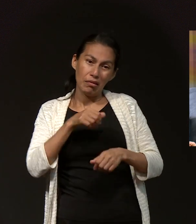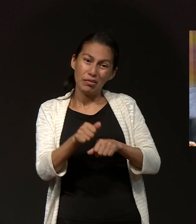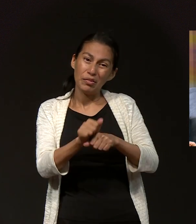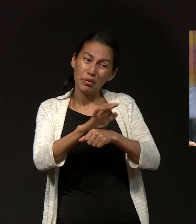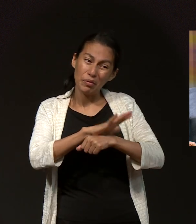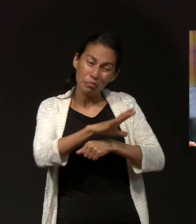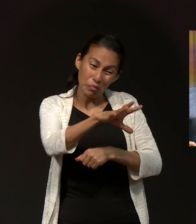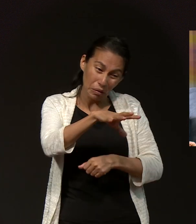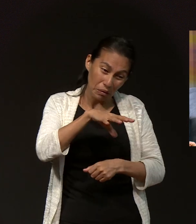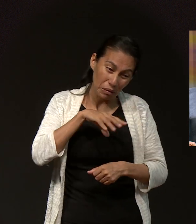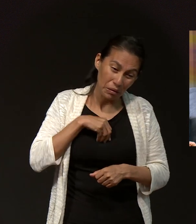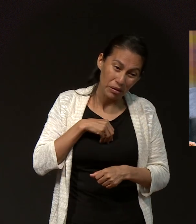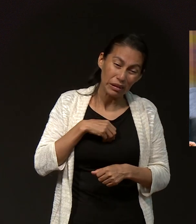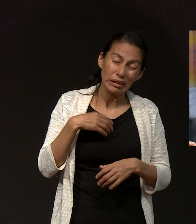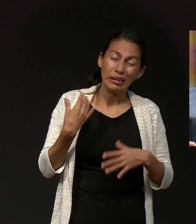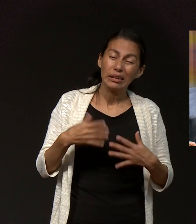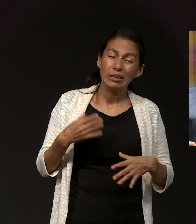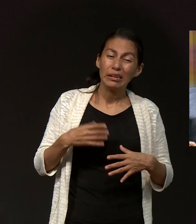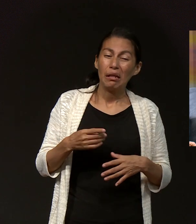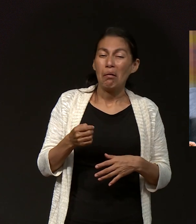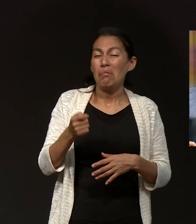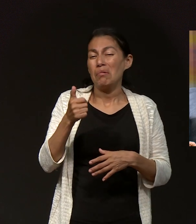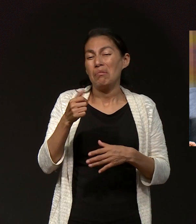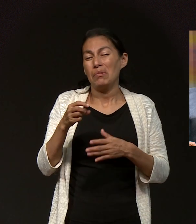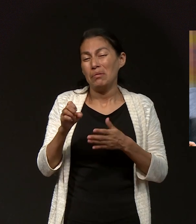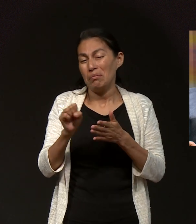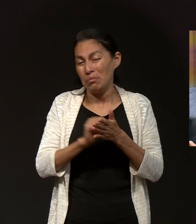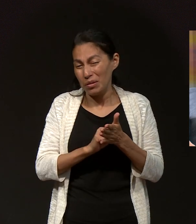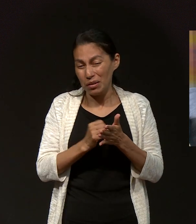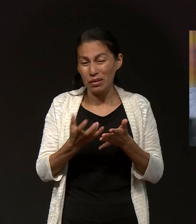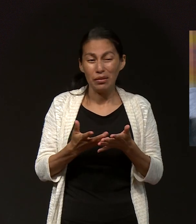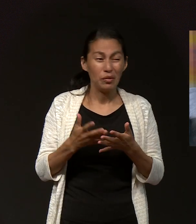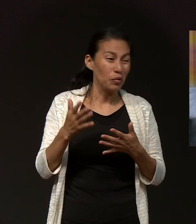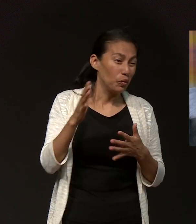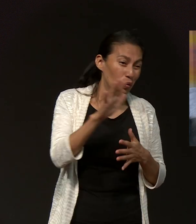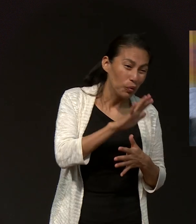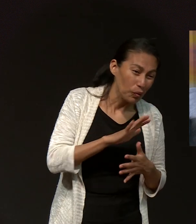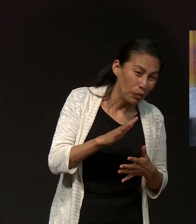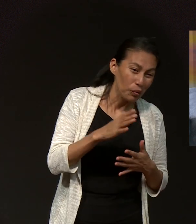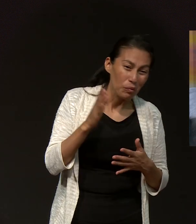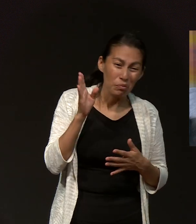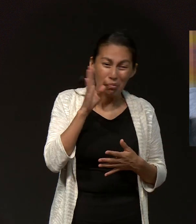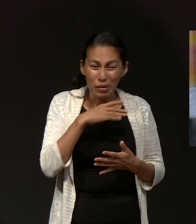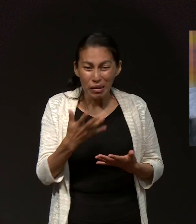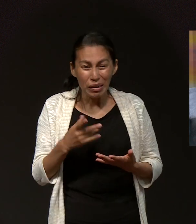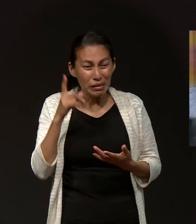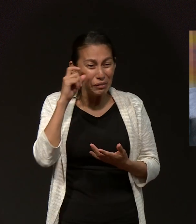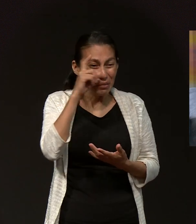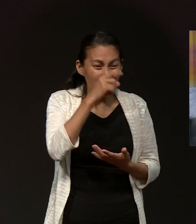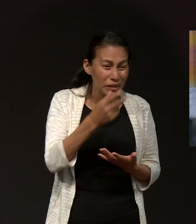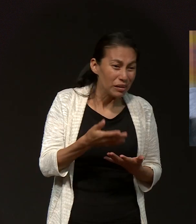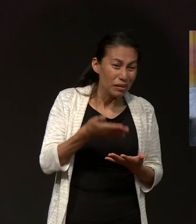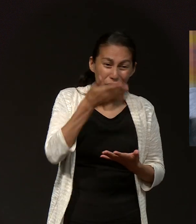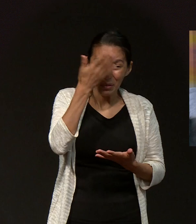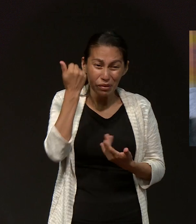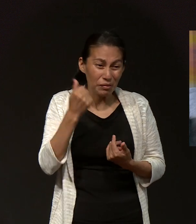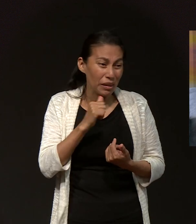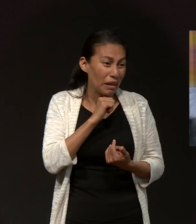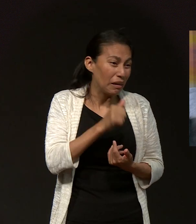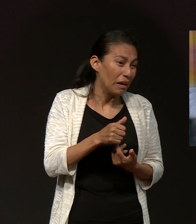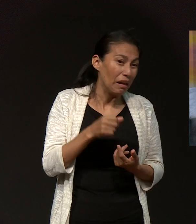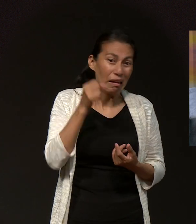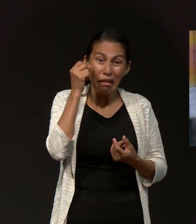contagió de COVID en esos primeros meses de la pandemia, cuando todo era incierto, inseguridad, no se